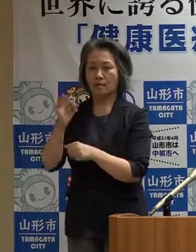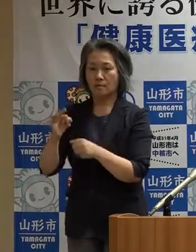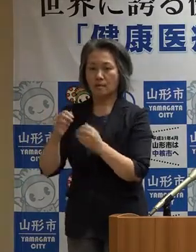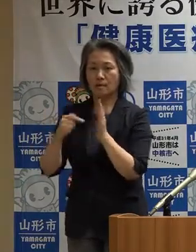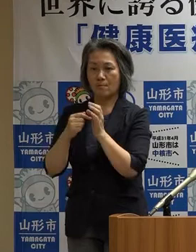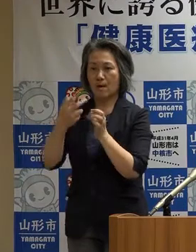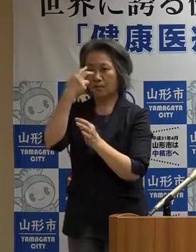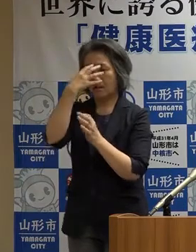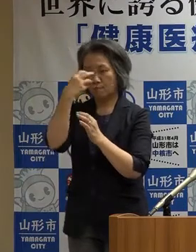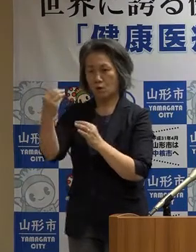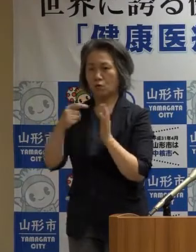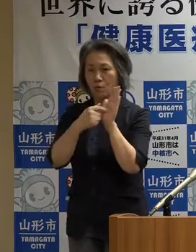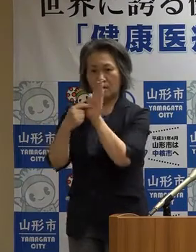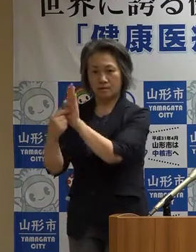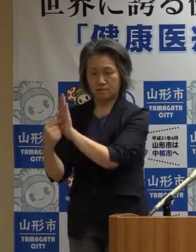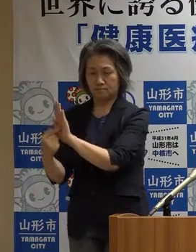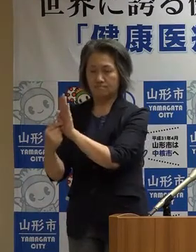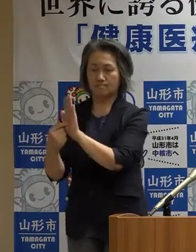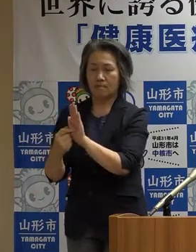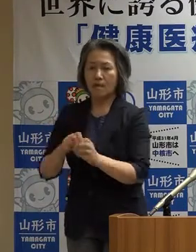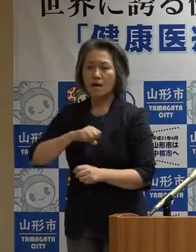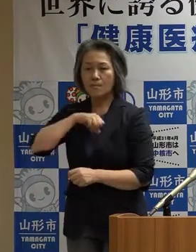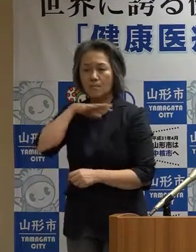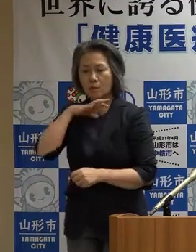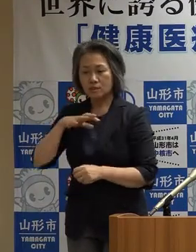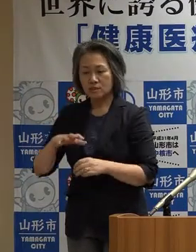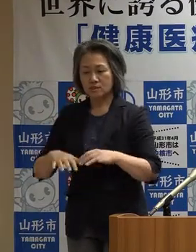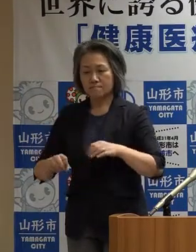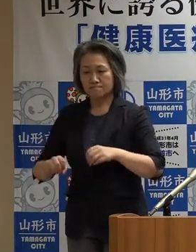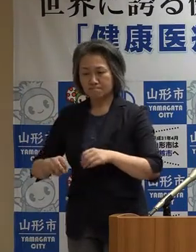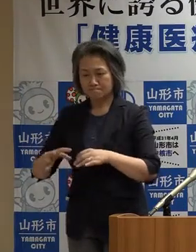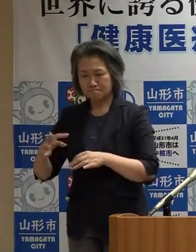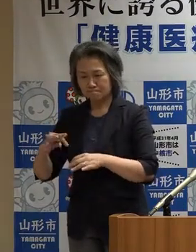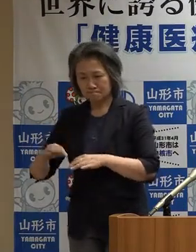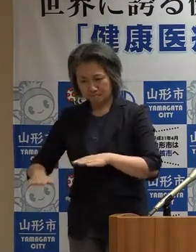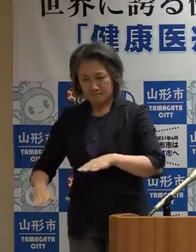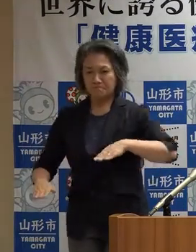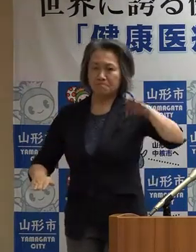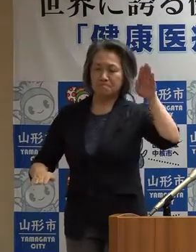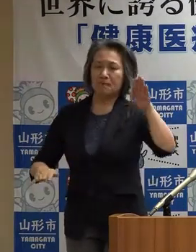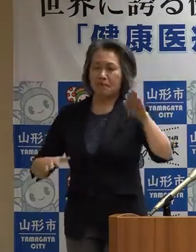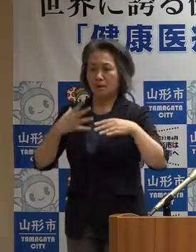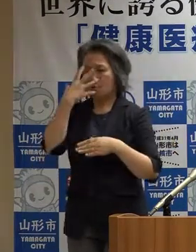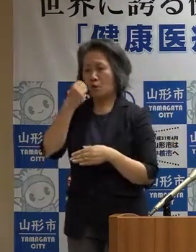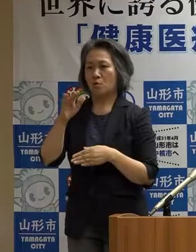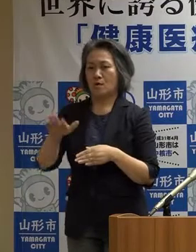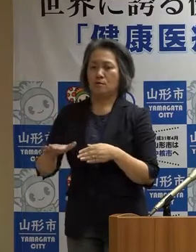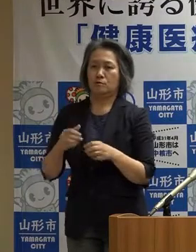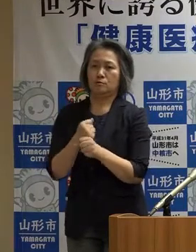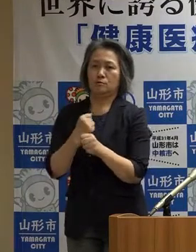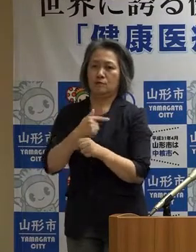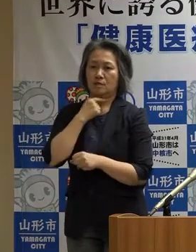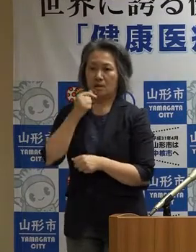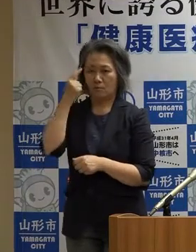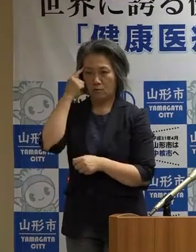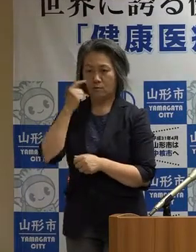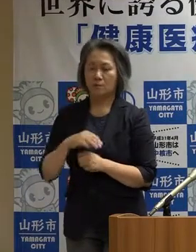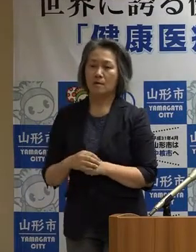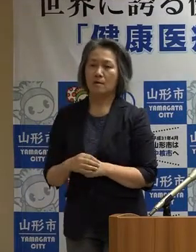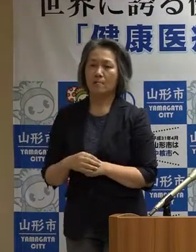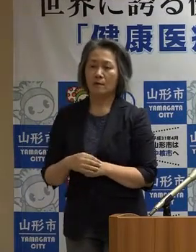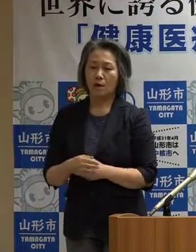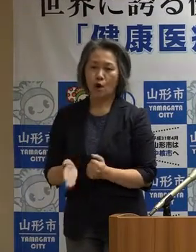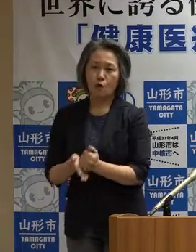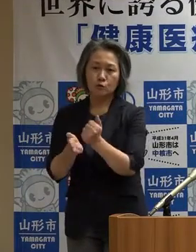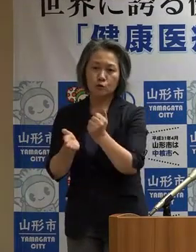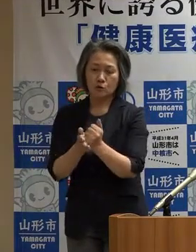し、どの世代からも受け入れられるような内容となっております。またサイトにご登録いただいた方にはおすすめ返